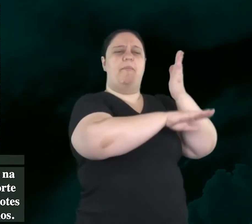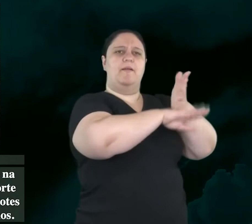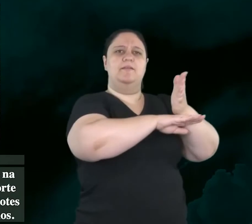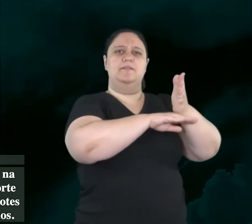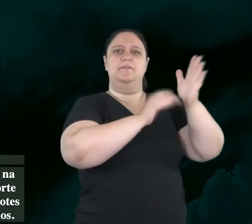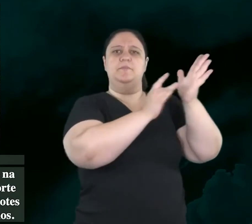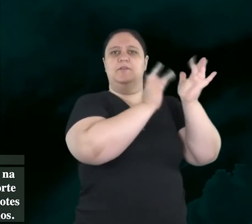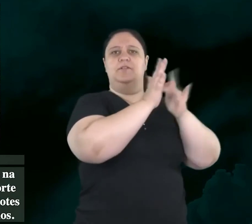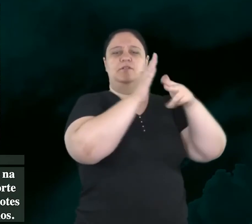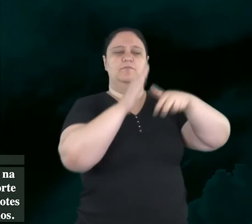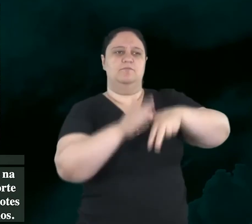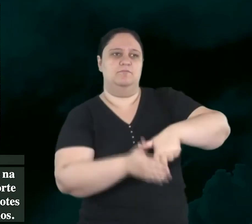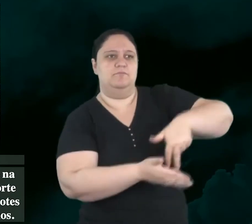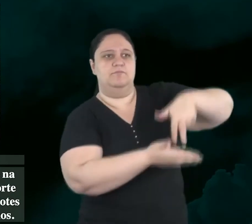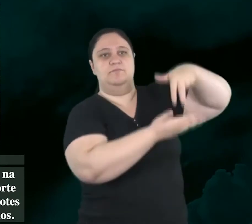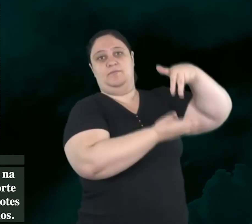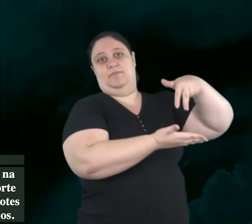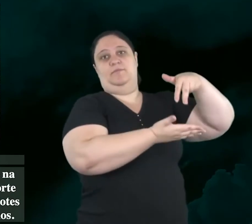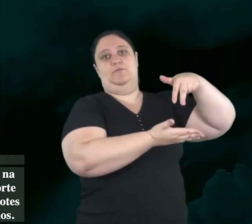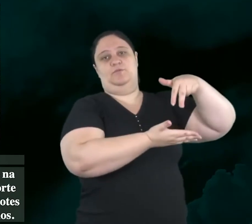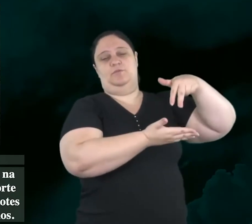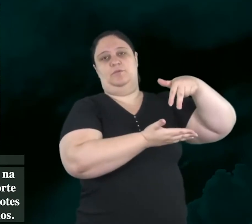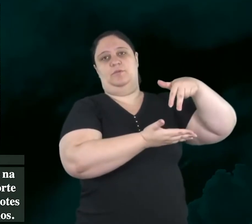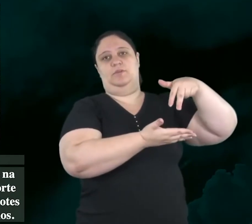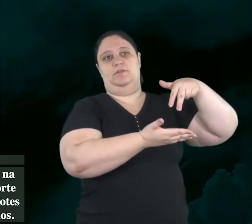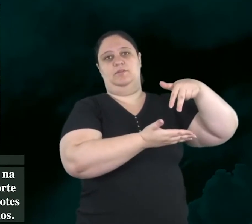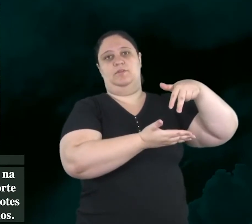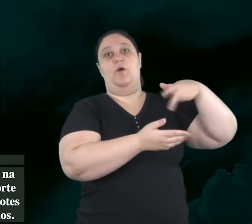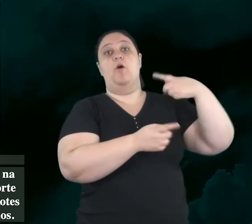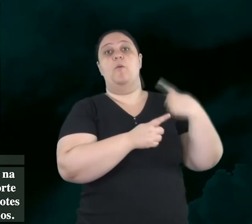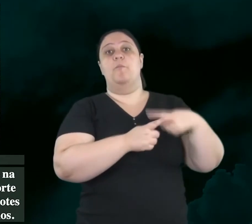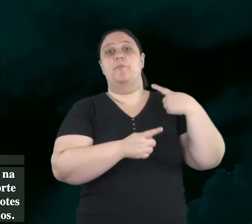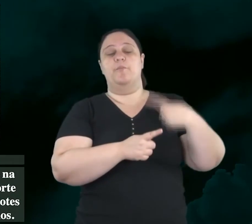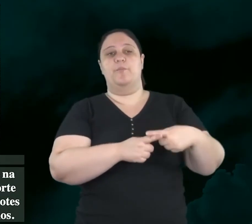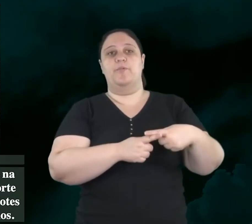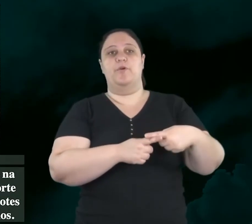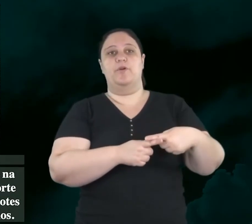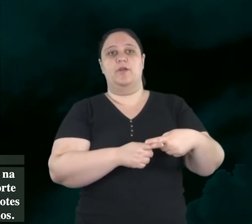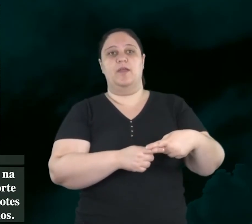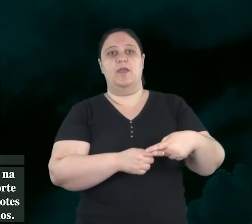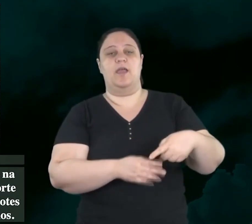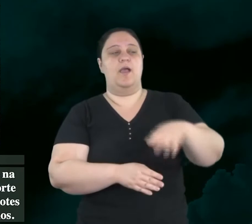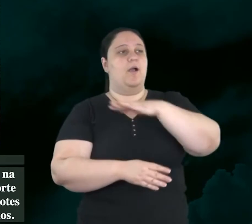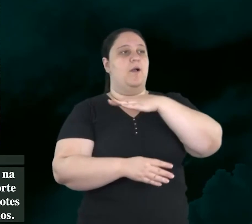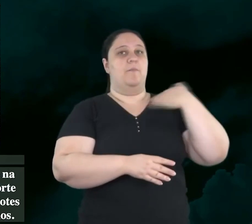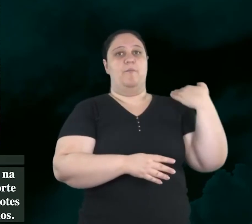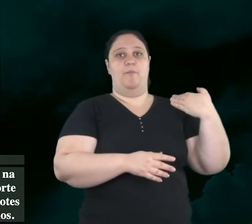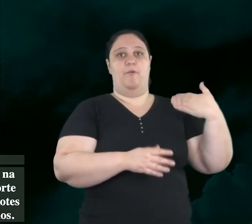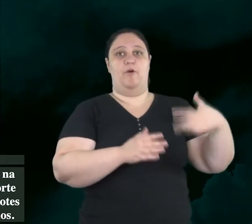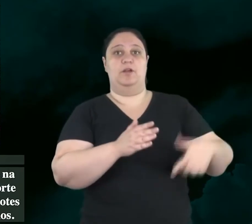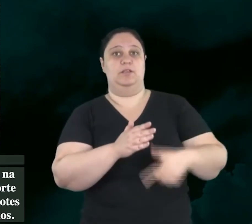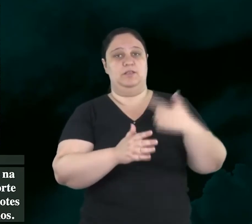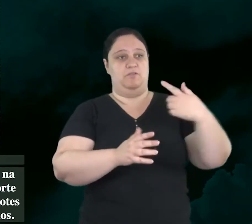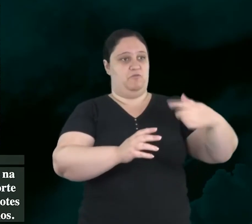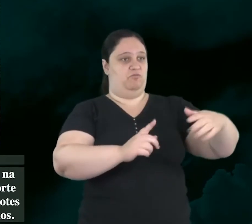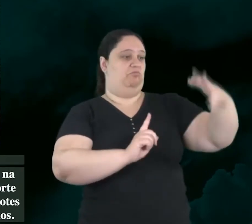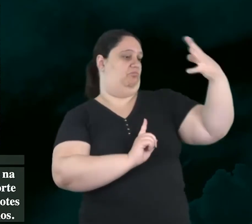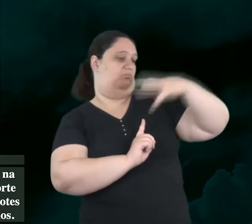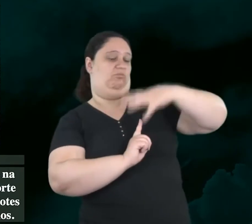a segunda morte não tem autoridade. Pelo contrário,